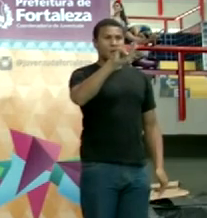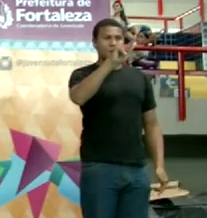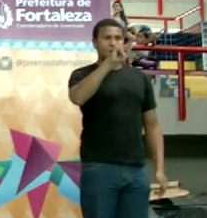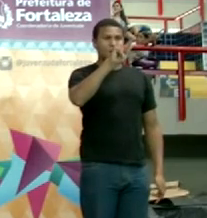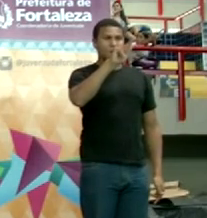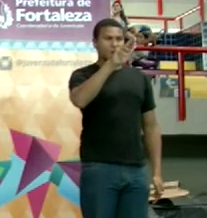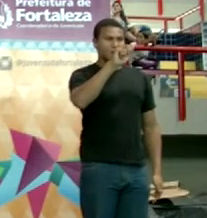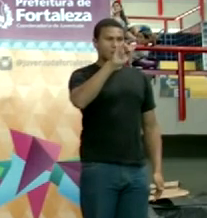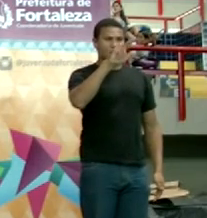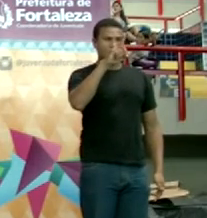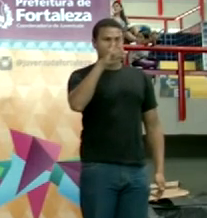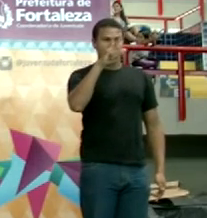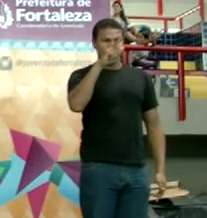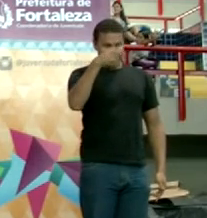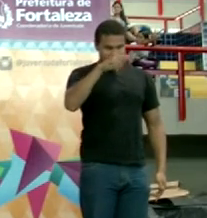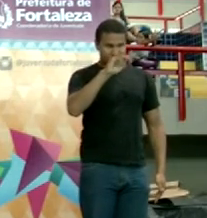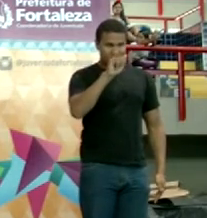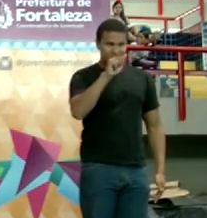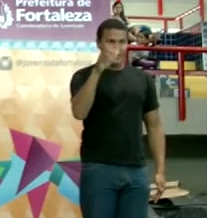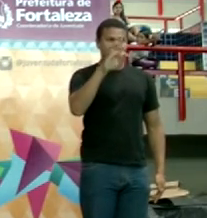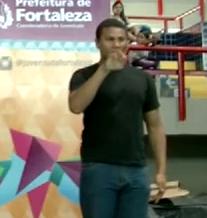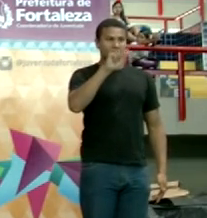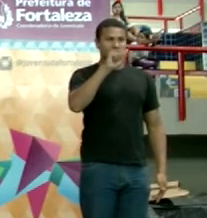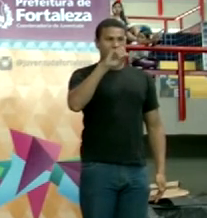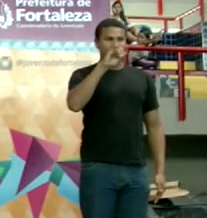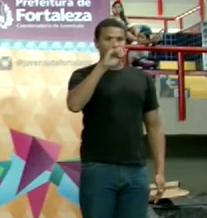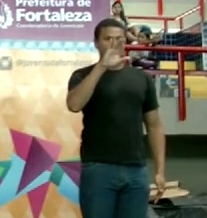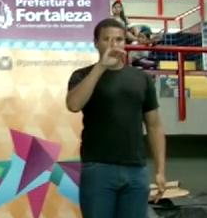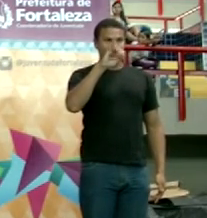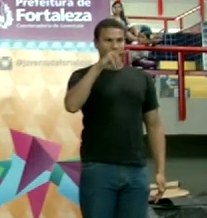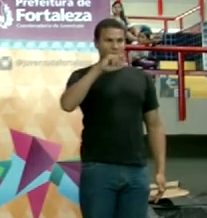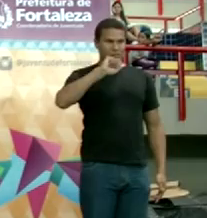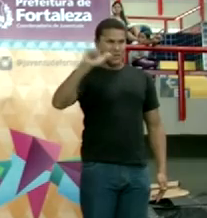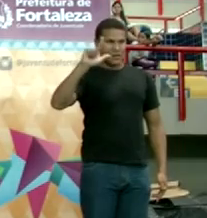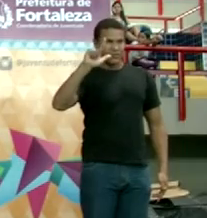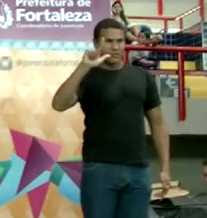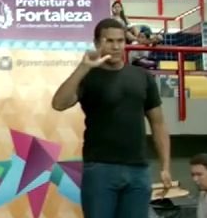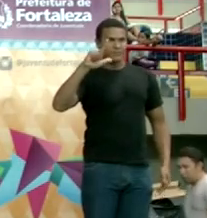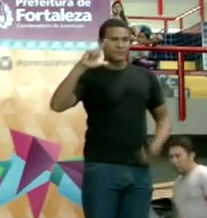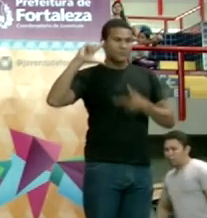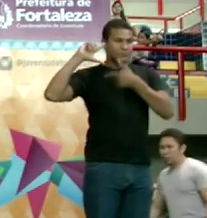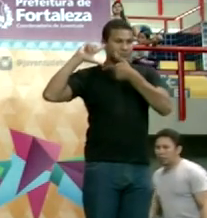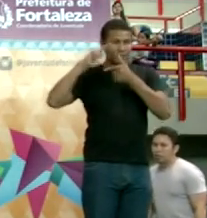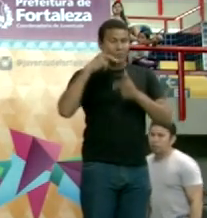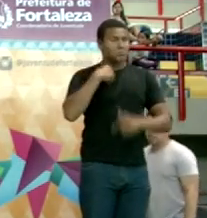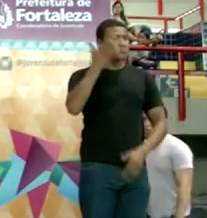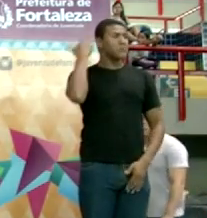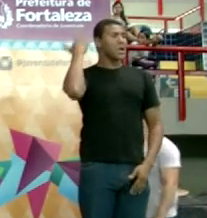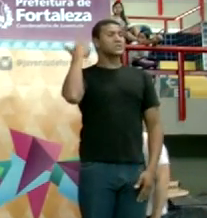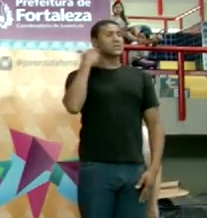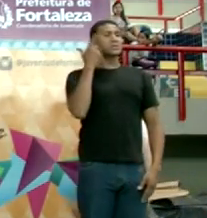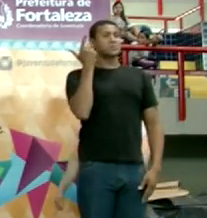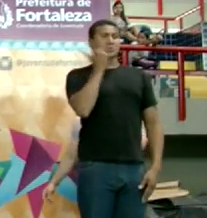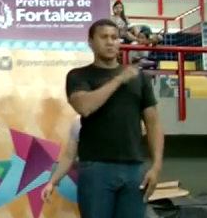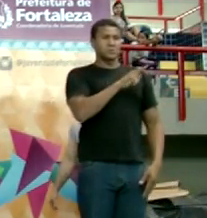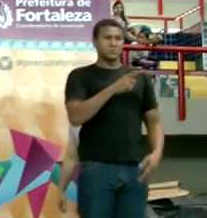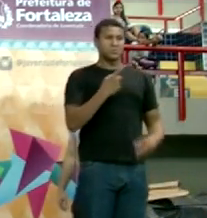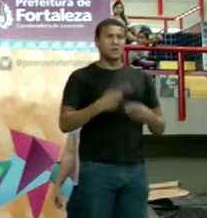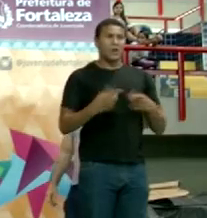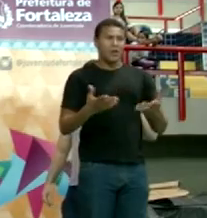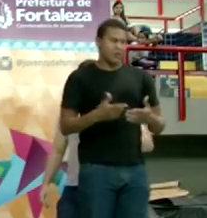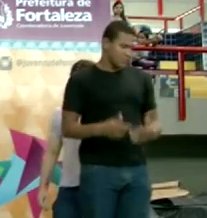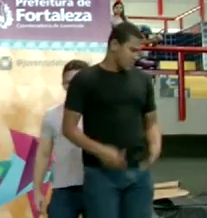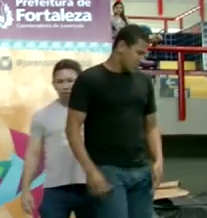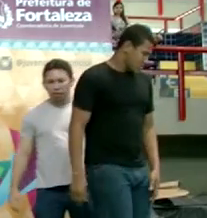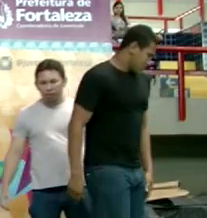fazer coisa. Menino, se a técnica de produção agrícola na época do meu bisavô dava certo, por que eu vou mudar?